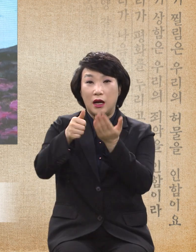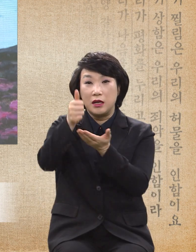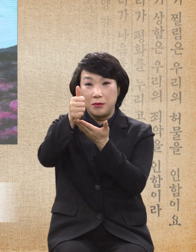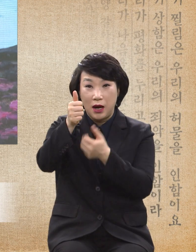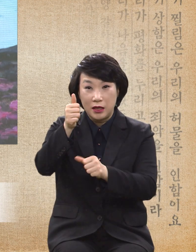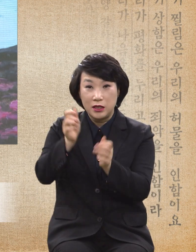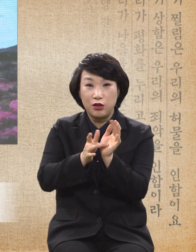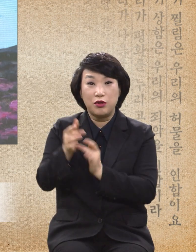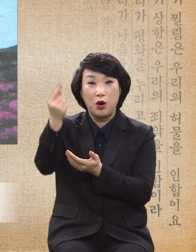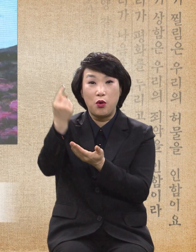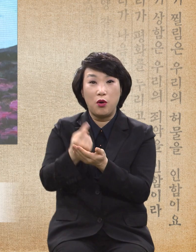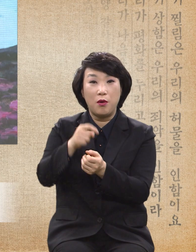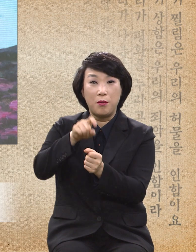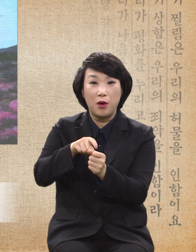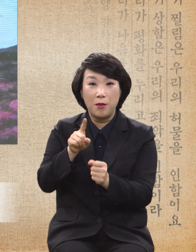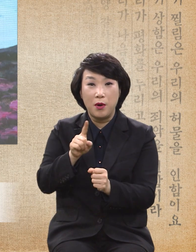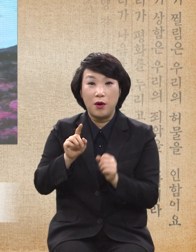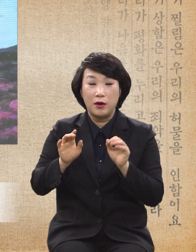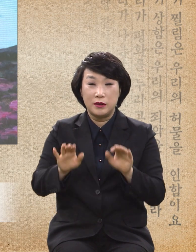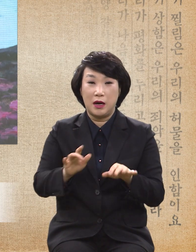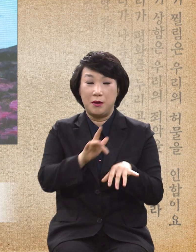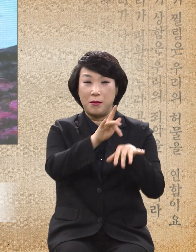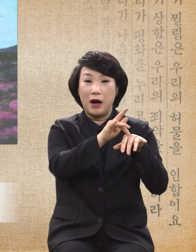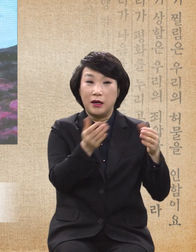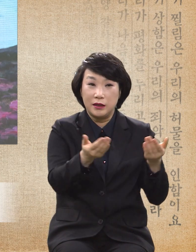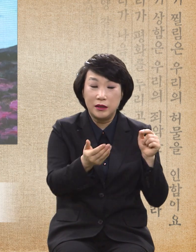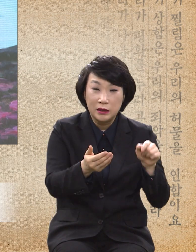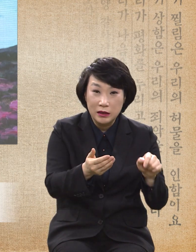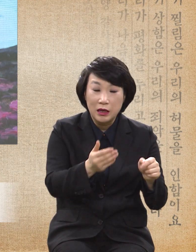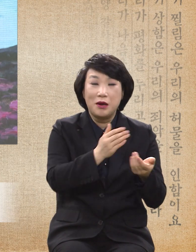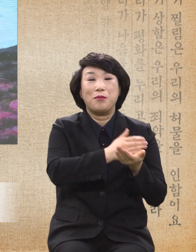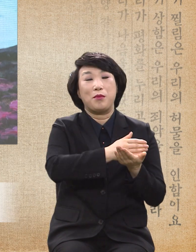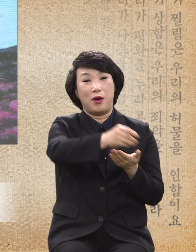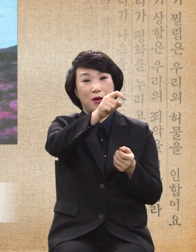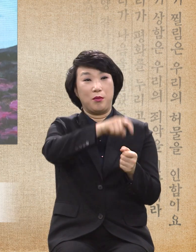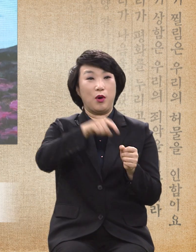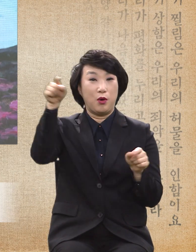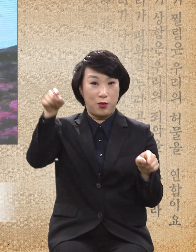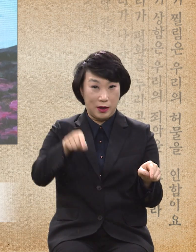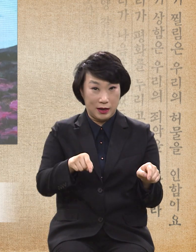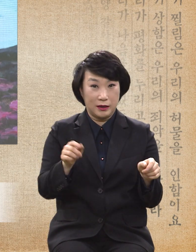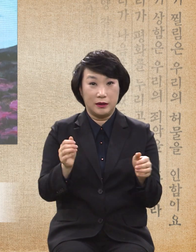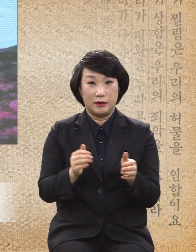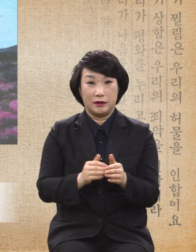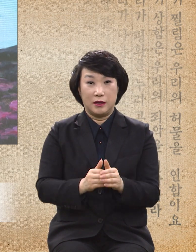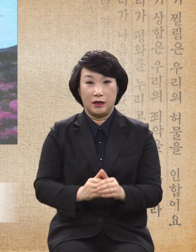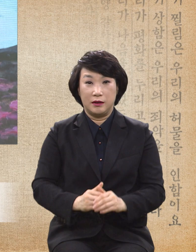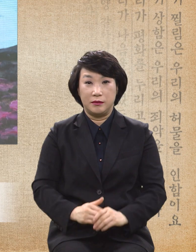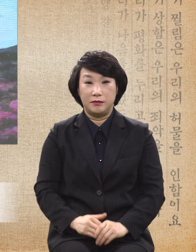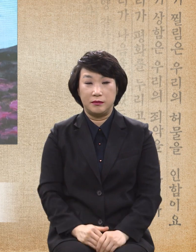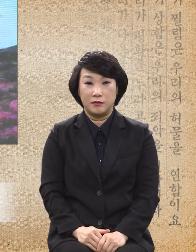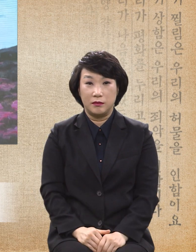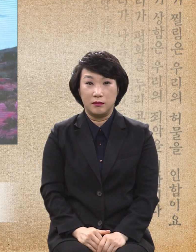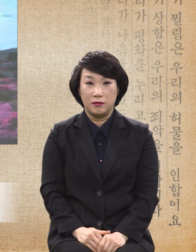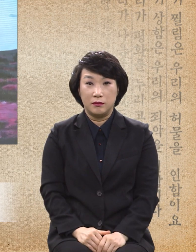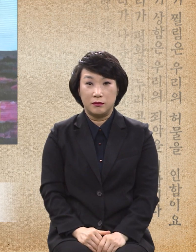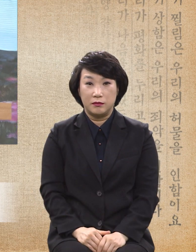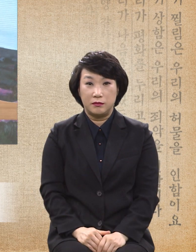하나님의 아들이 나타나신 것은 마귀의 일을 멸하려 하심이니라.